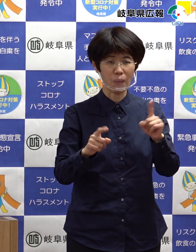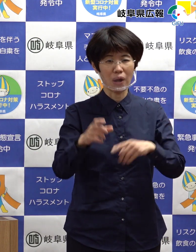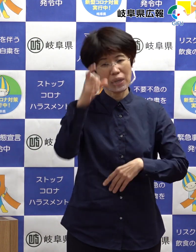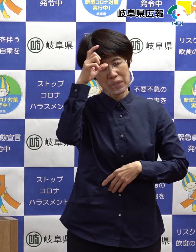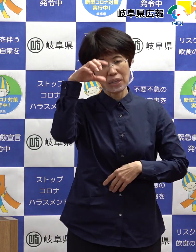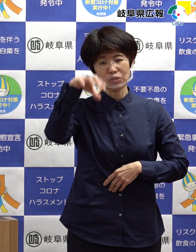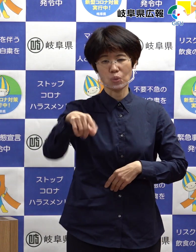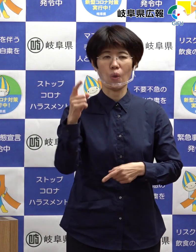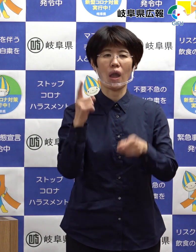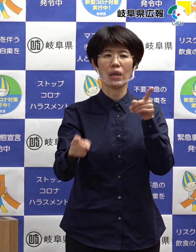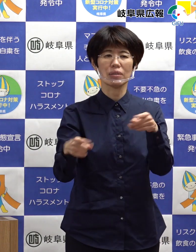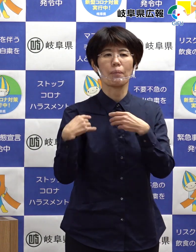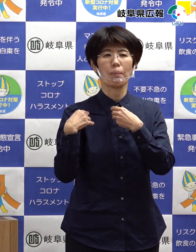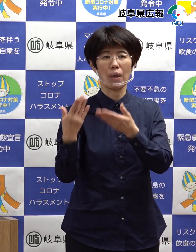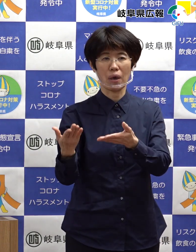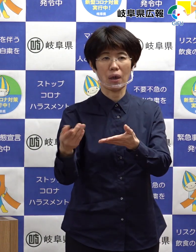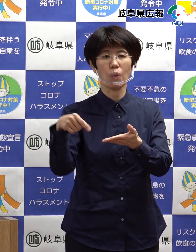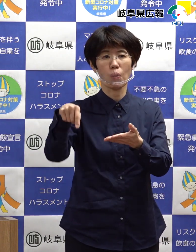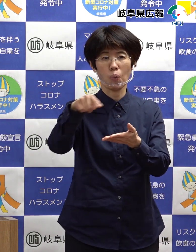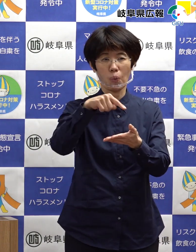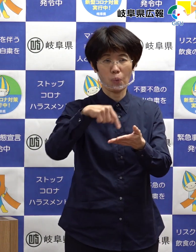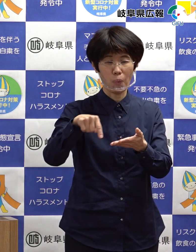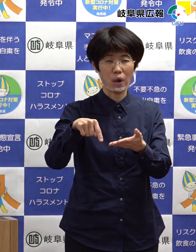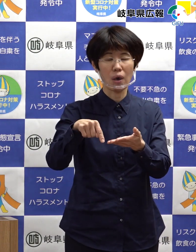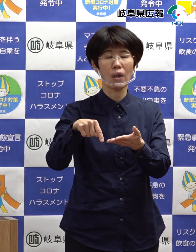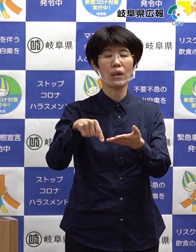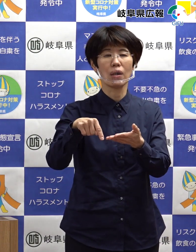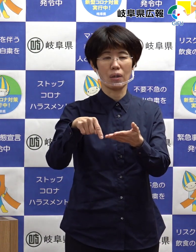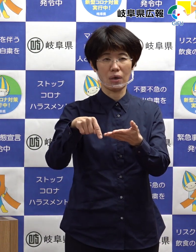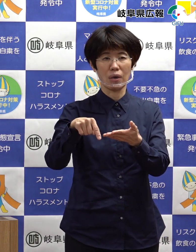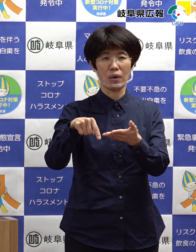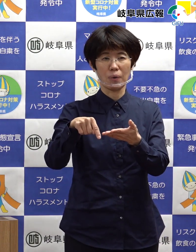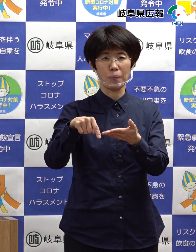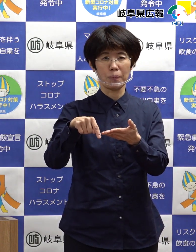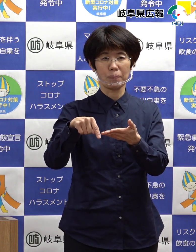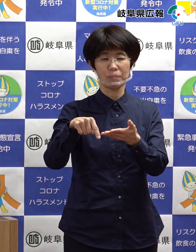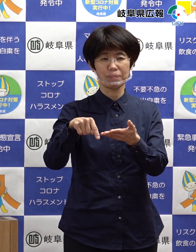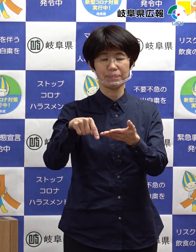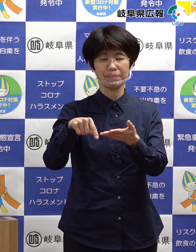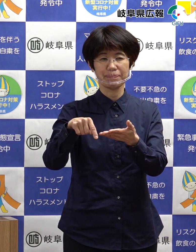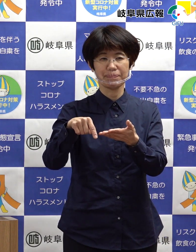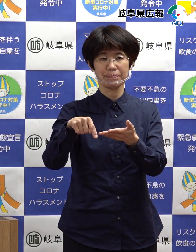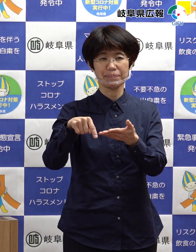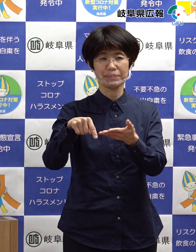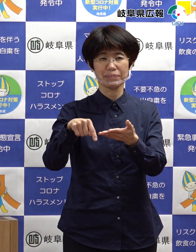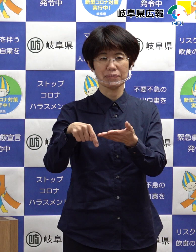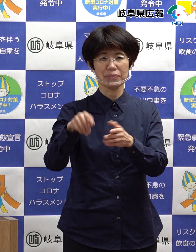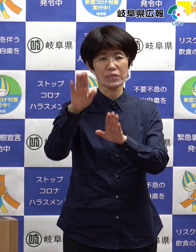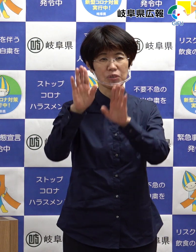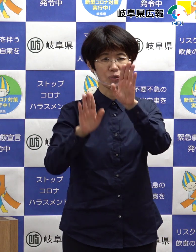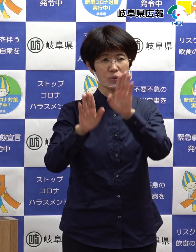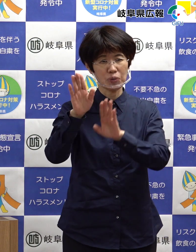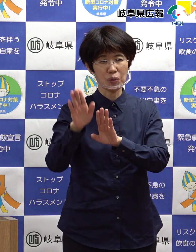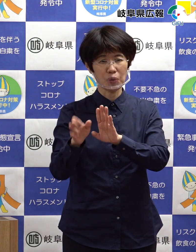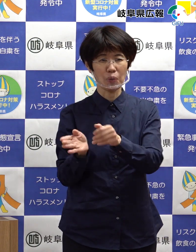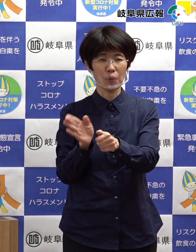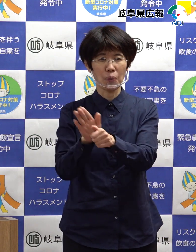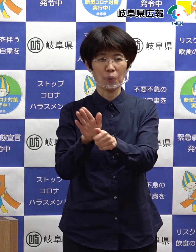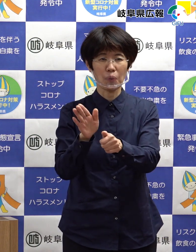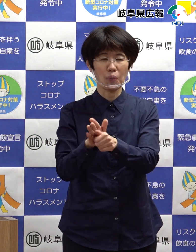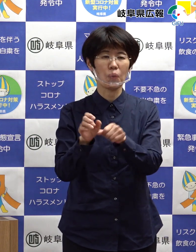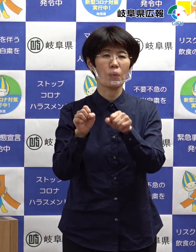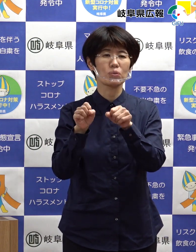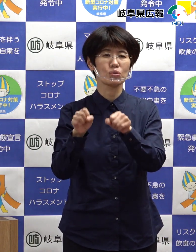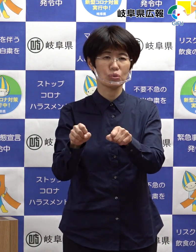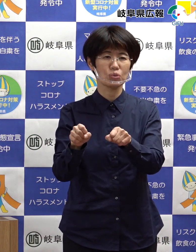ご判断ですから、まあ、そこはあの、まあ状況をフォローしていくというか見ていく